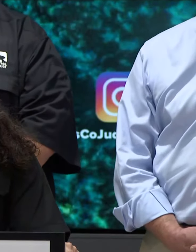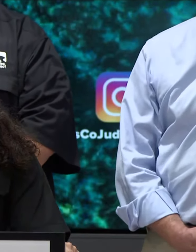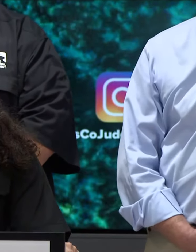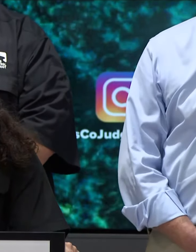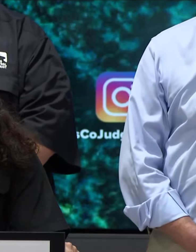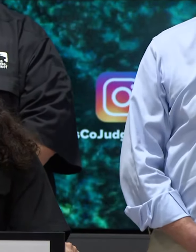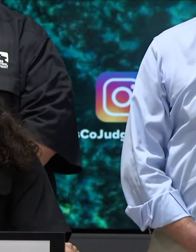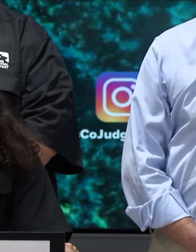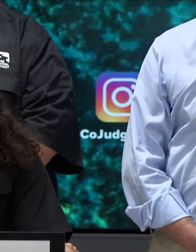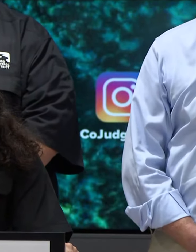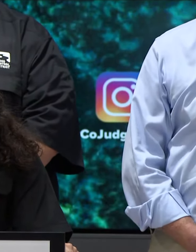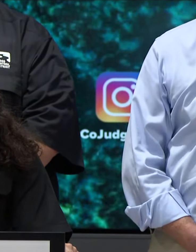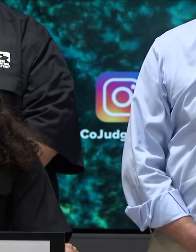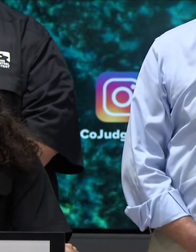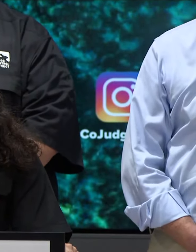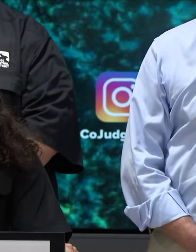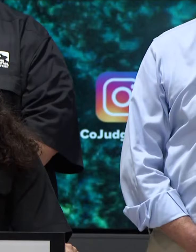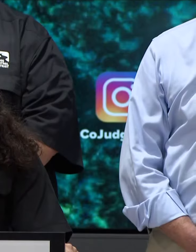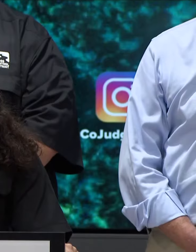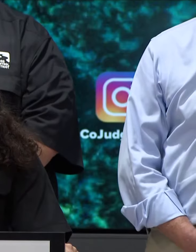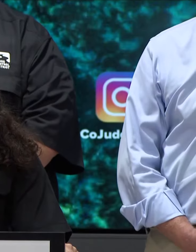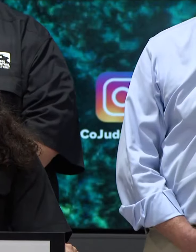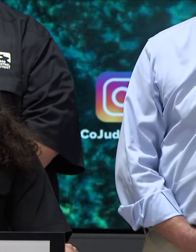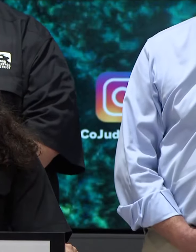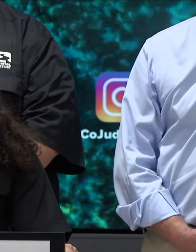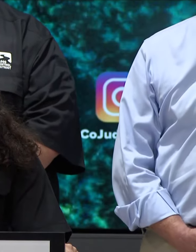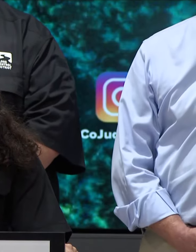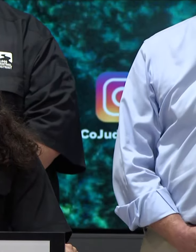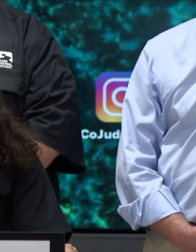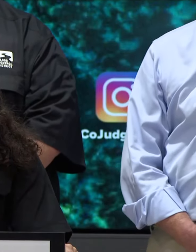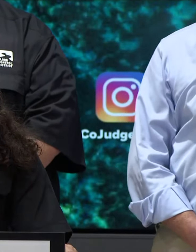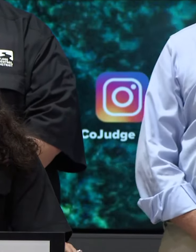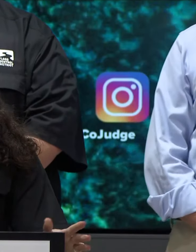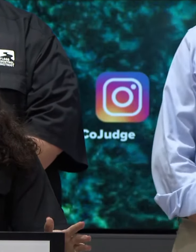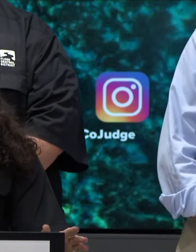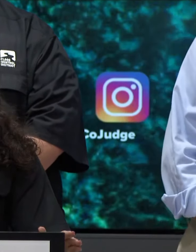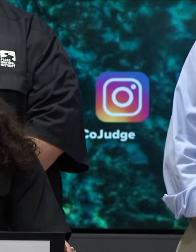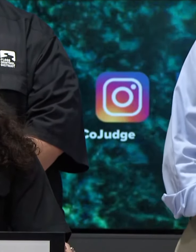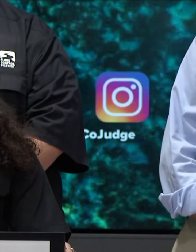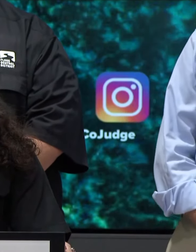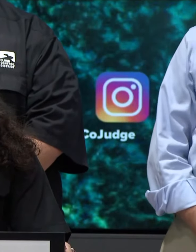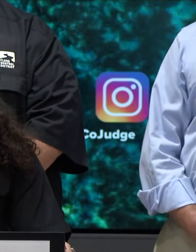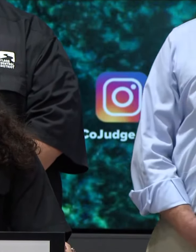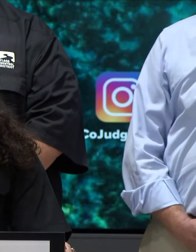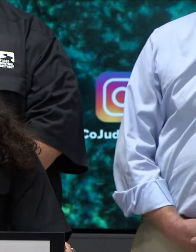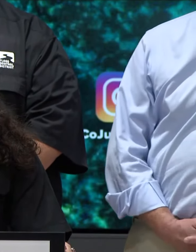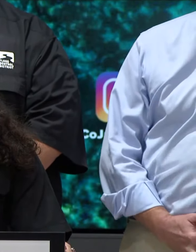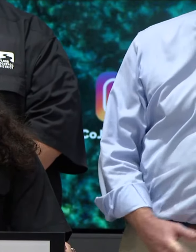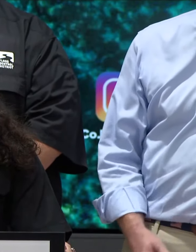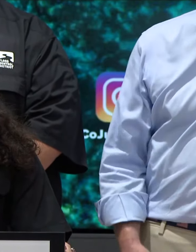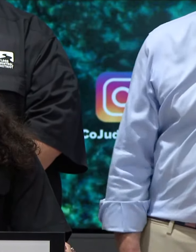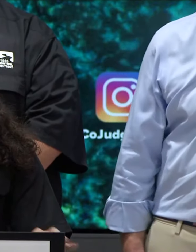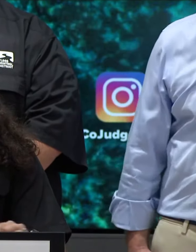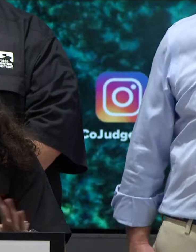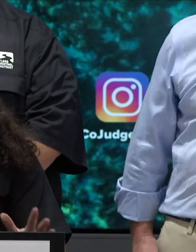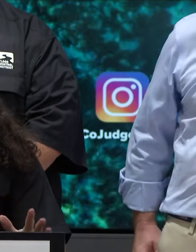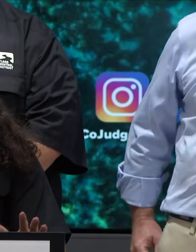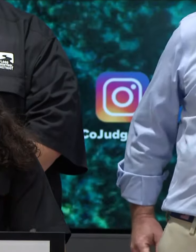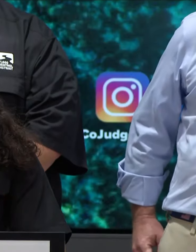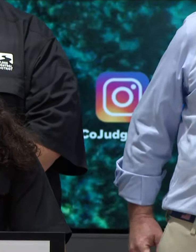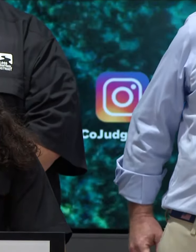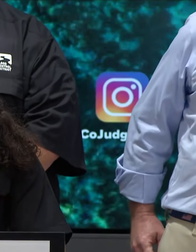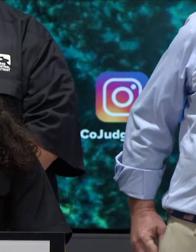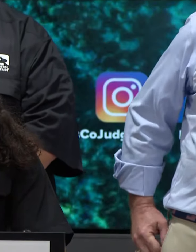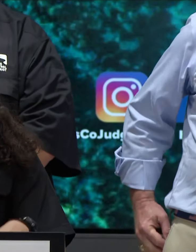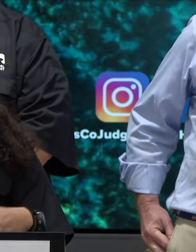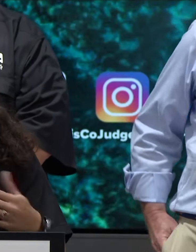de gran problema, más de el desespero, y si tiene algún problema médico nos puede contactar. Si usted logra llegar al